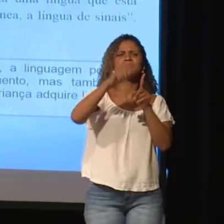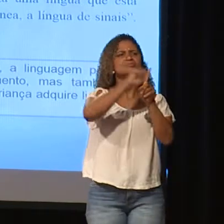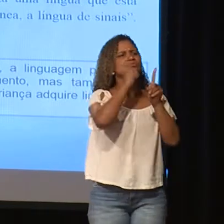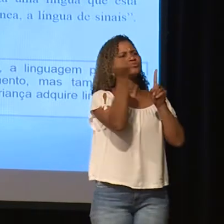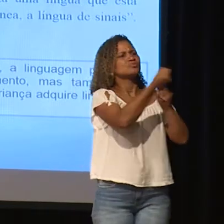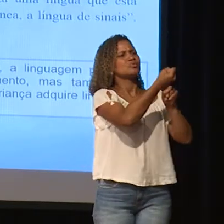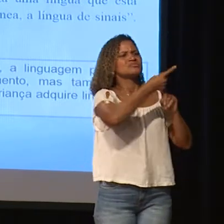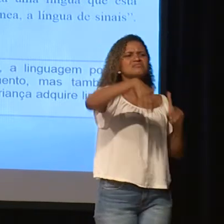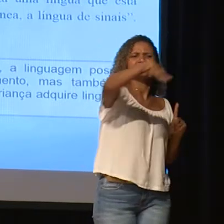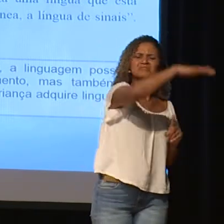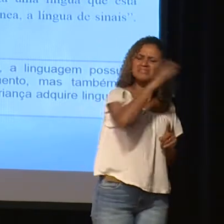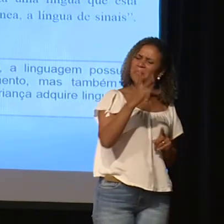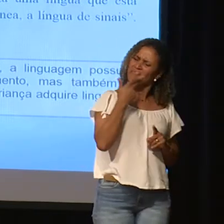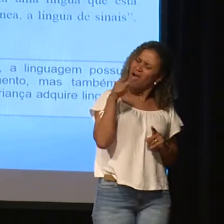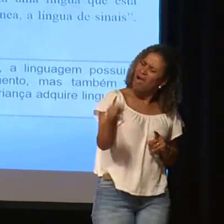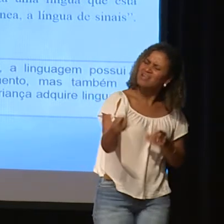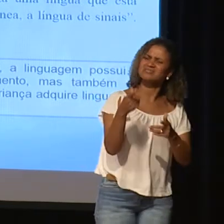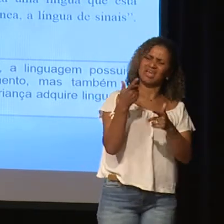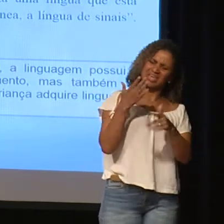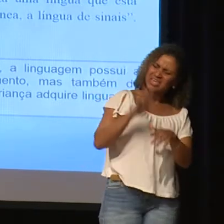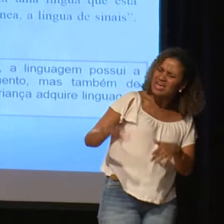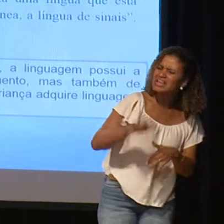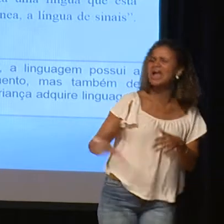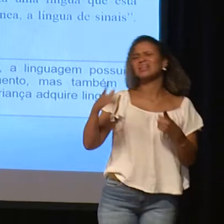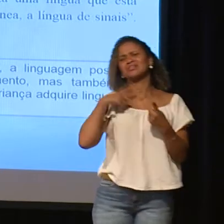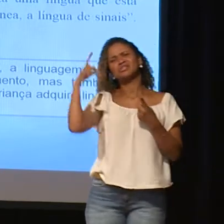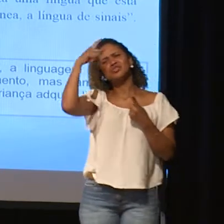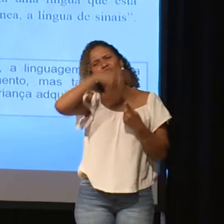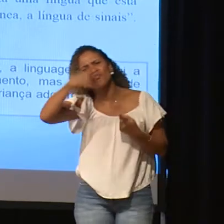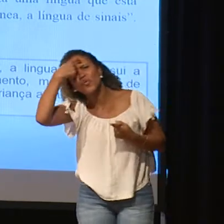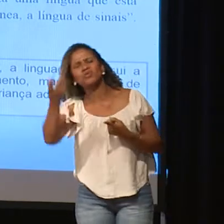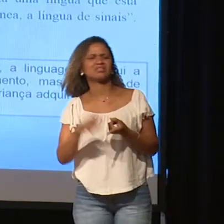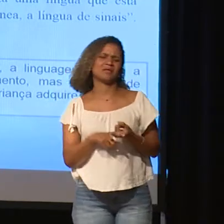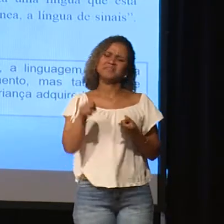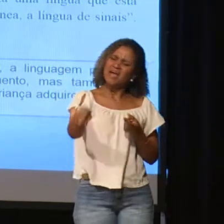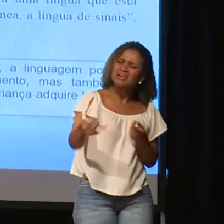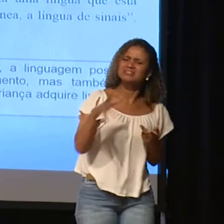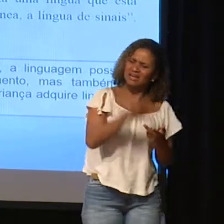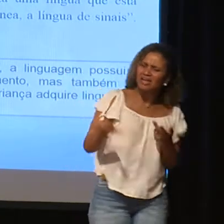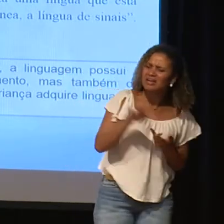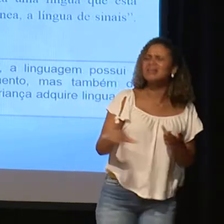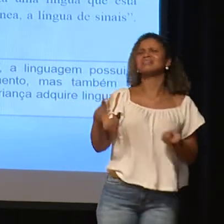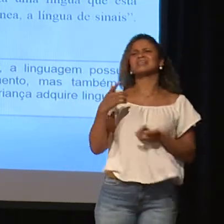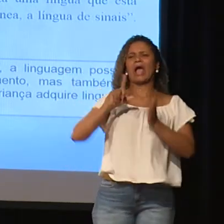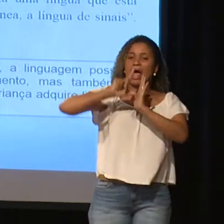fala que crianças que têm problemas de comunicação, cognitivos,